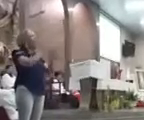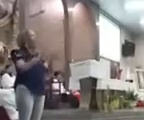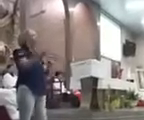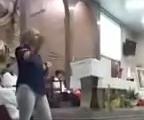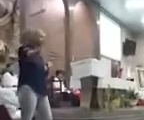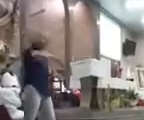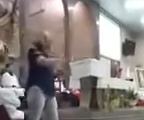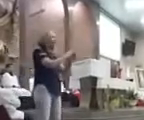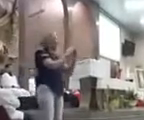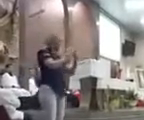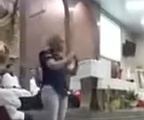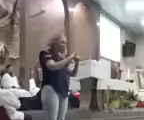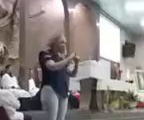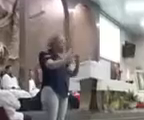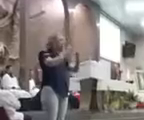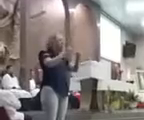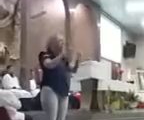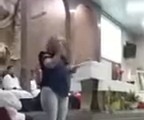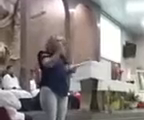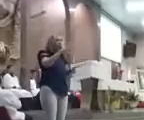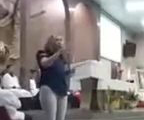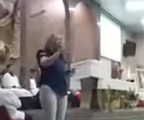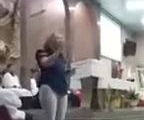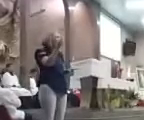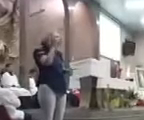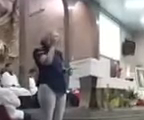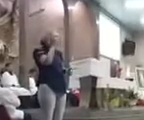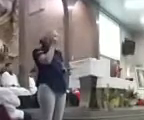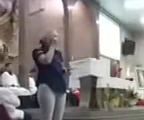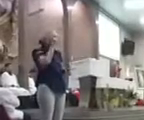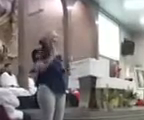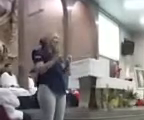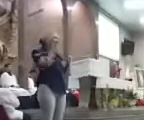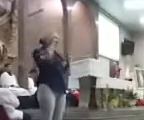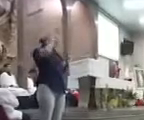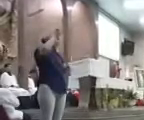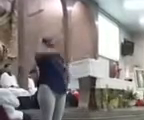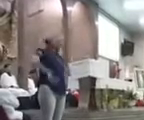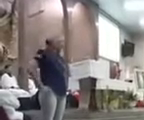a graça de Deus na festa.